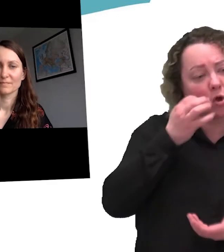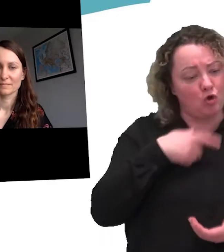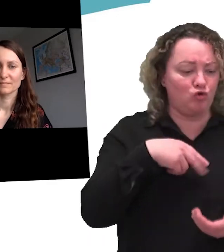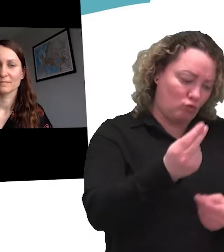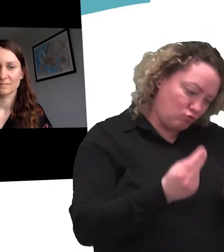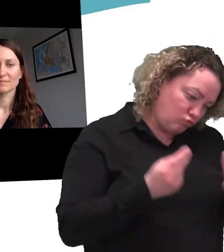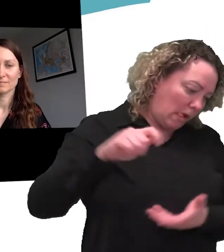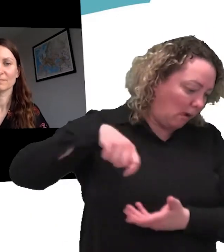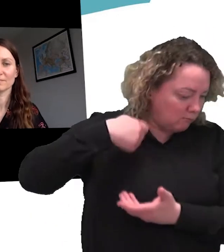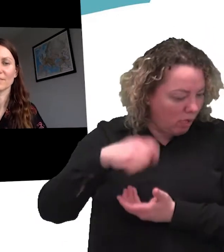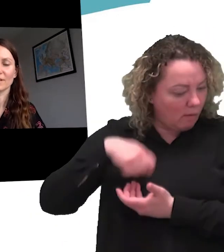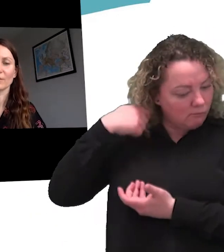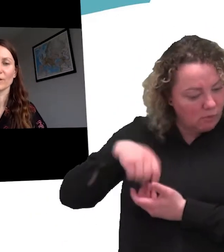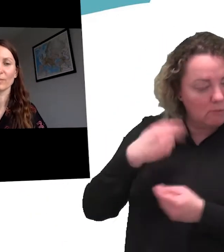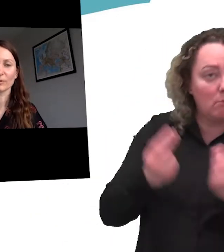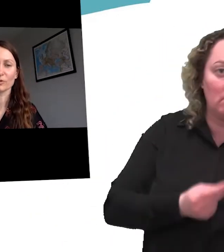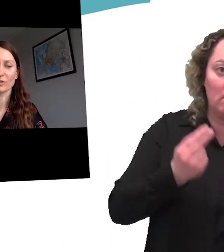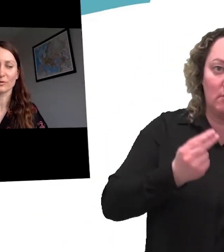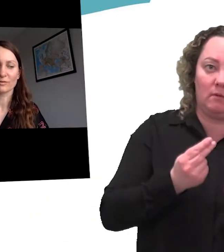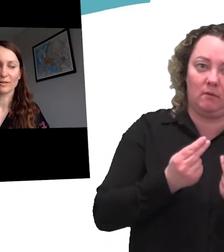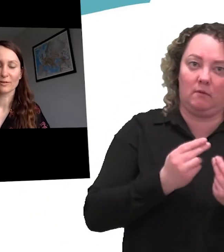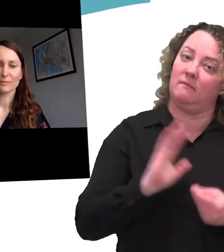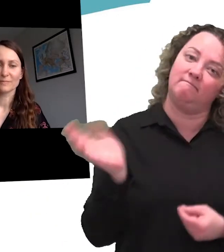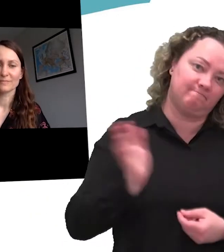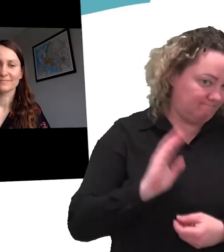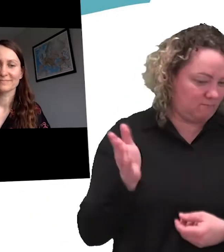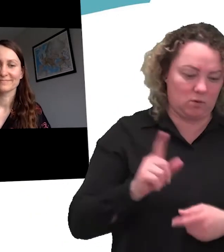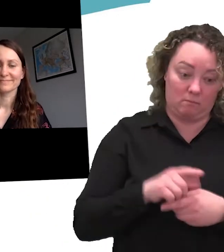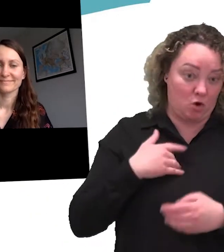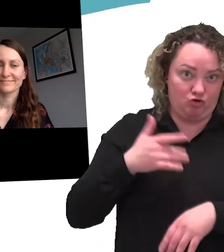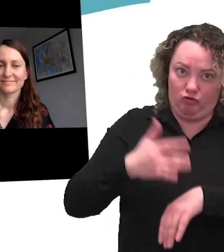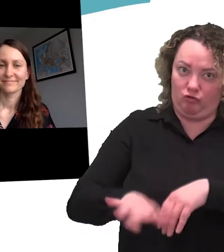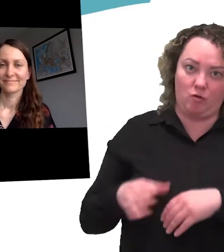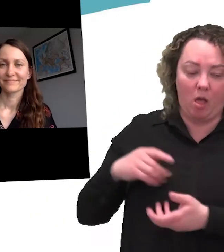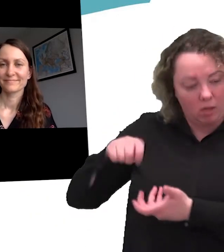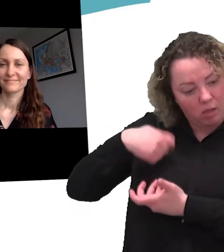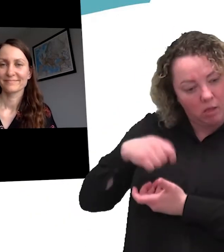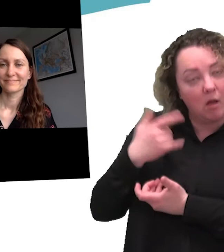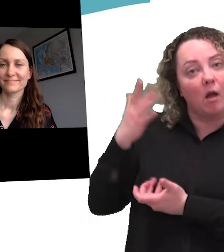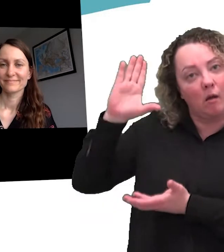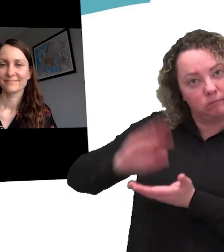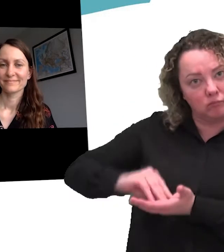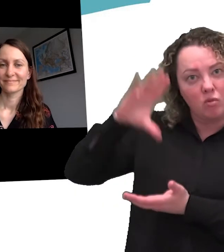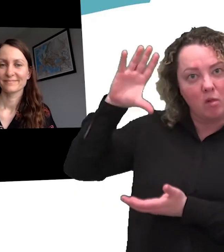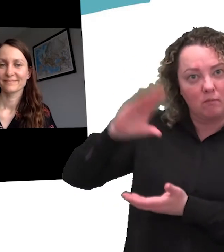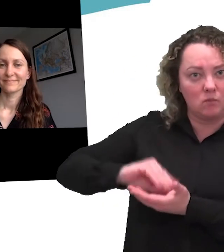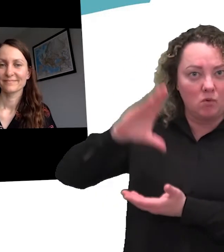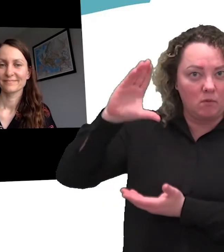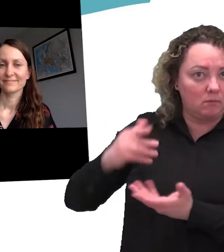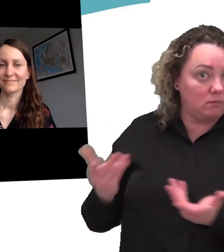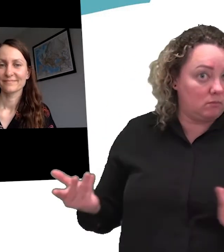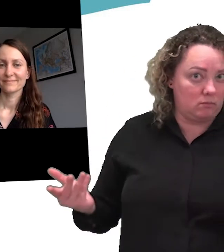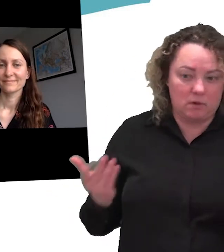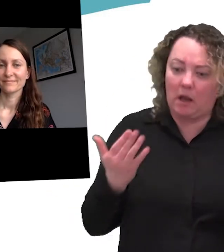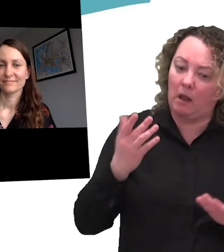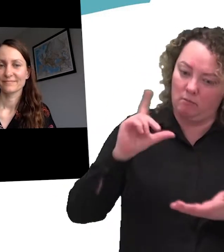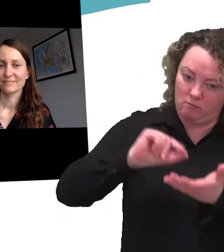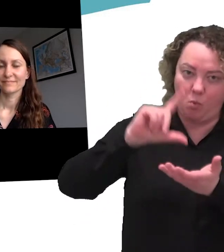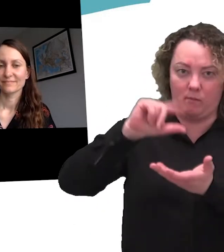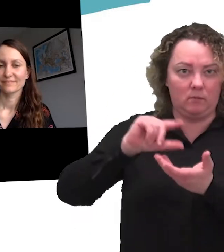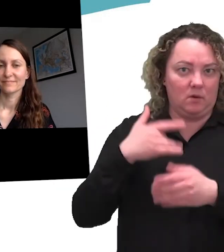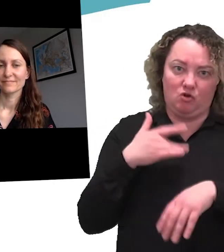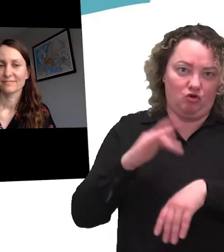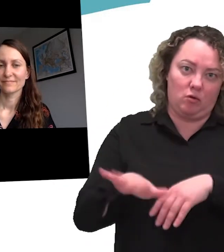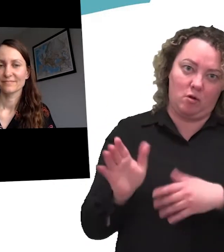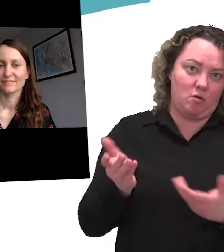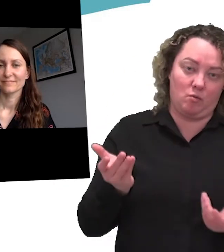suvalgau, tai aš net nejaučiu. Taip, nepajaučiu, kiek suvalgau. Taip, nepajaučiu, kiek suvalgau, o labai svarbu, kad atsisėdau ir